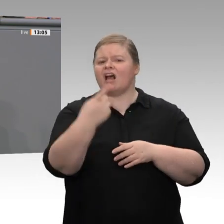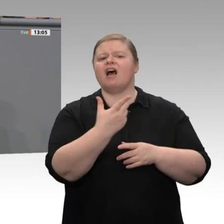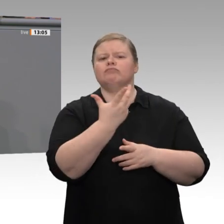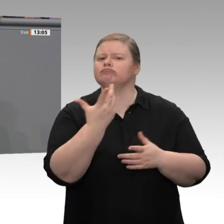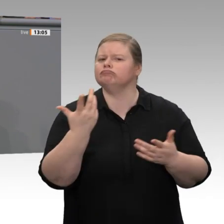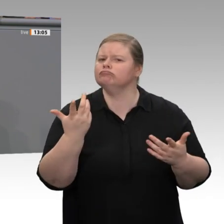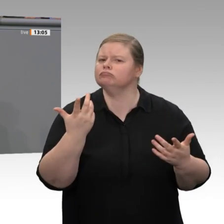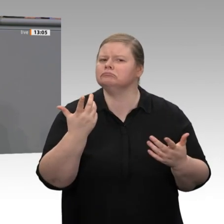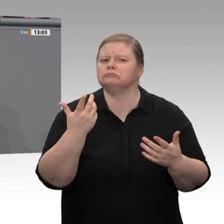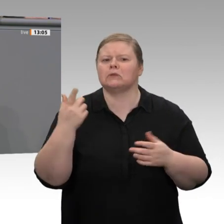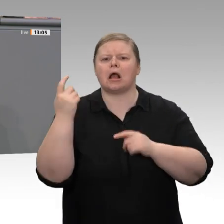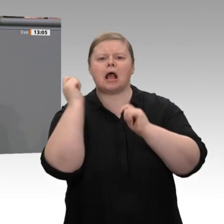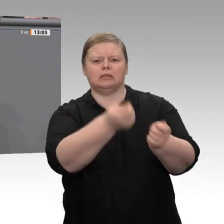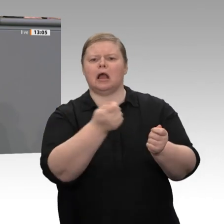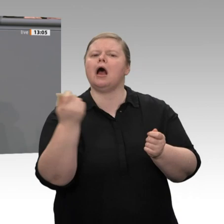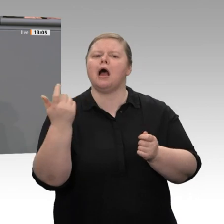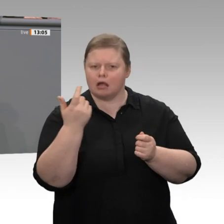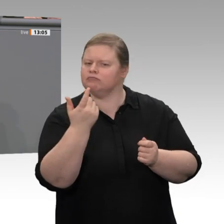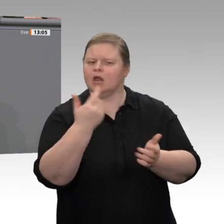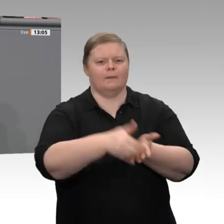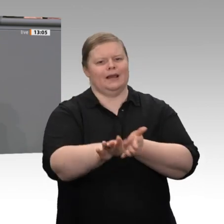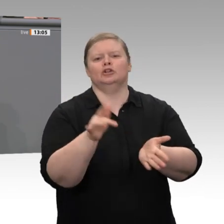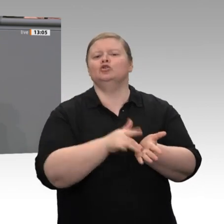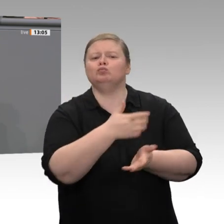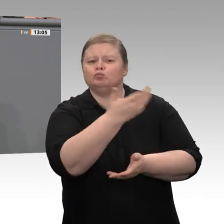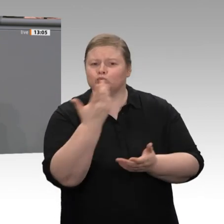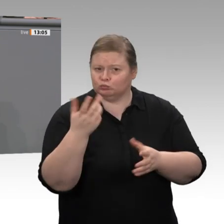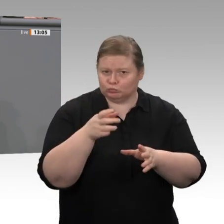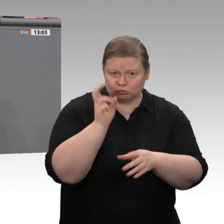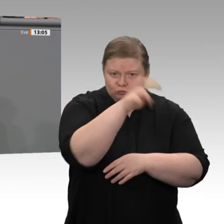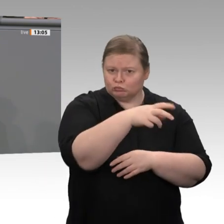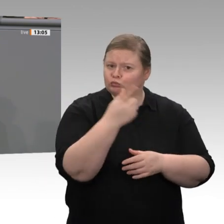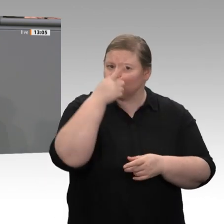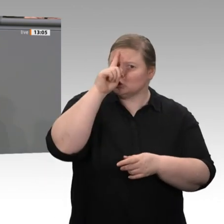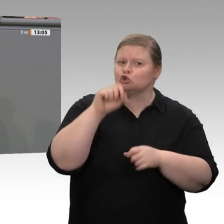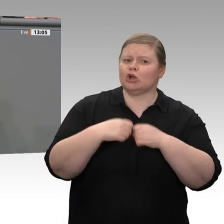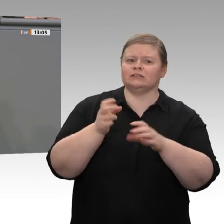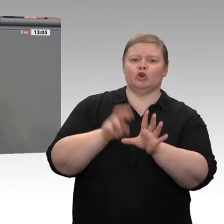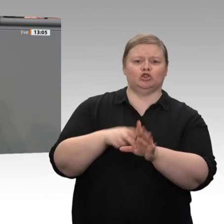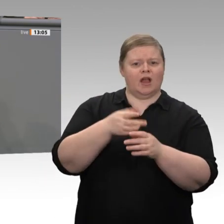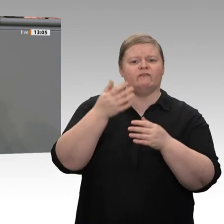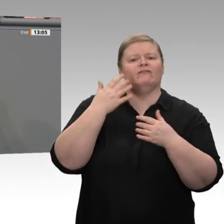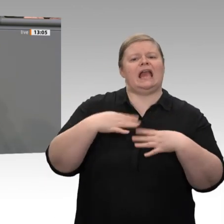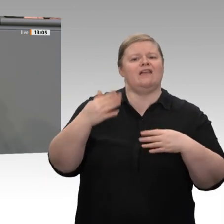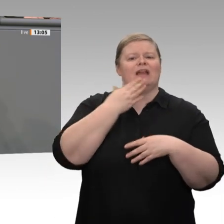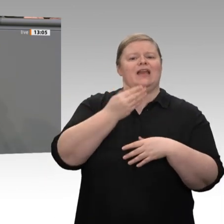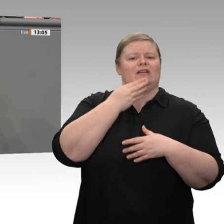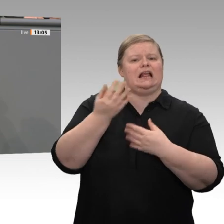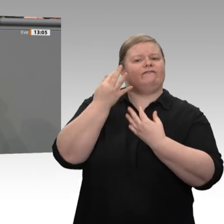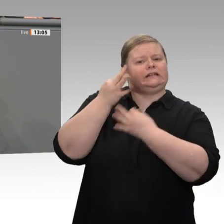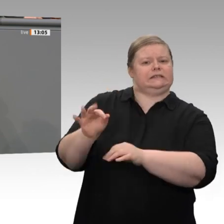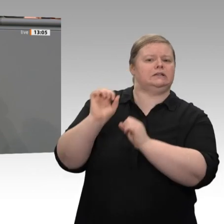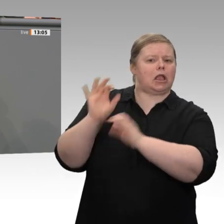so, meine Damen und Herren, ging es Hunderten von Antragstellern. Ich möchte hier unmissverständlich